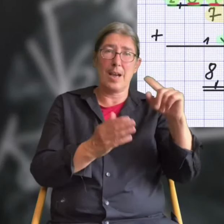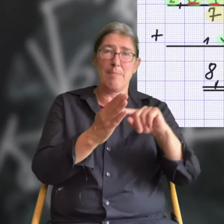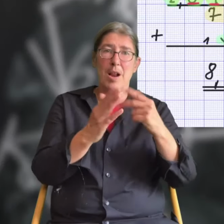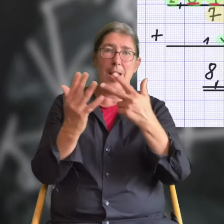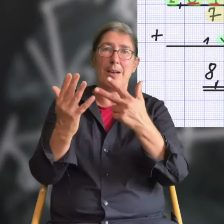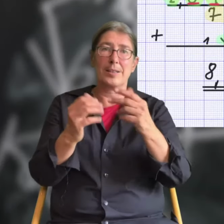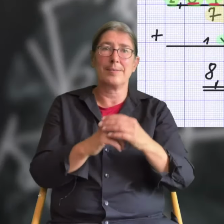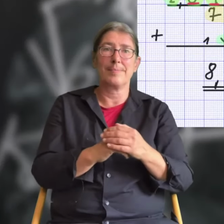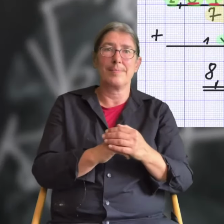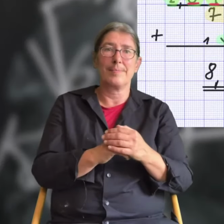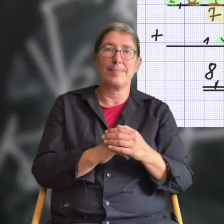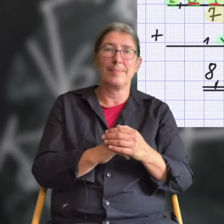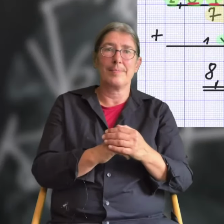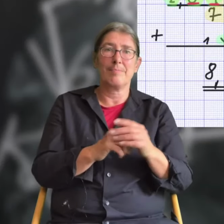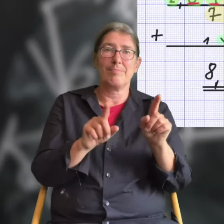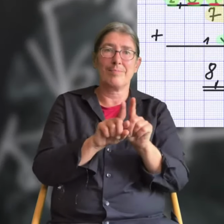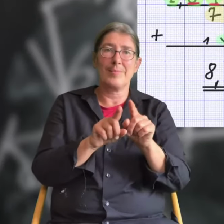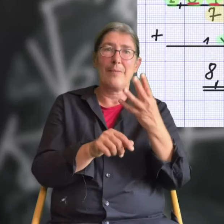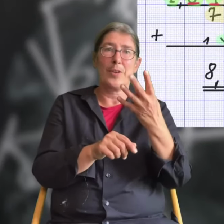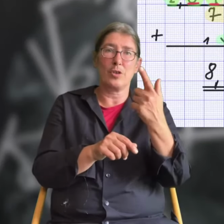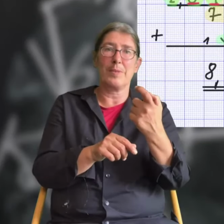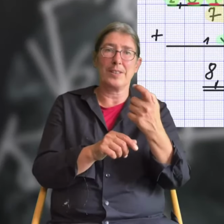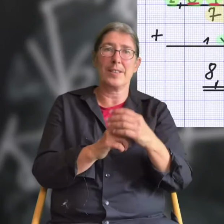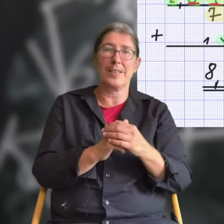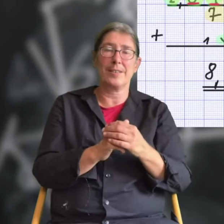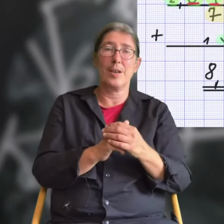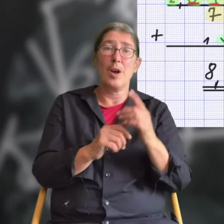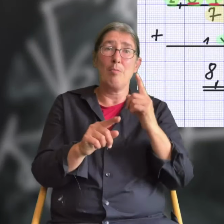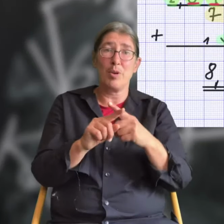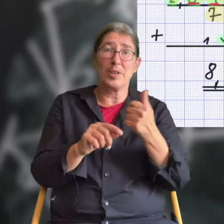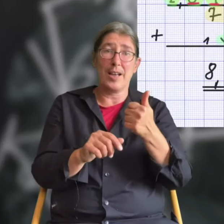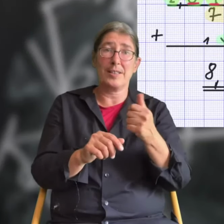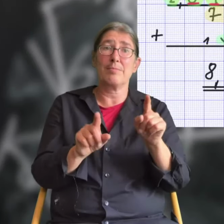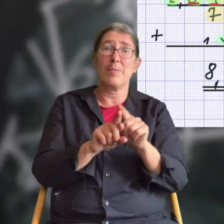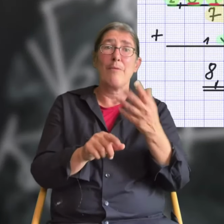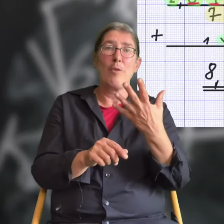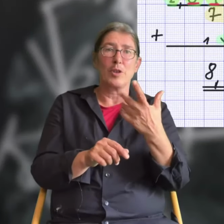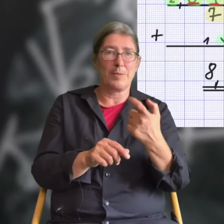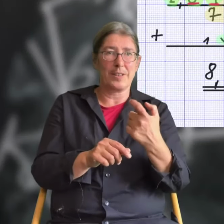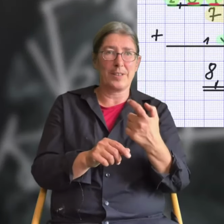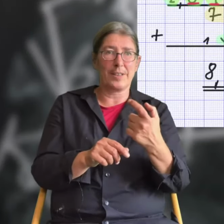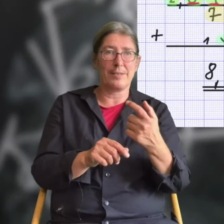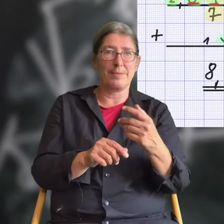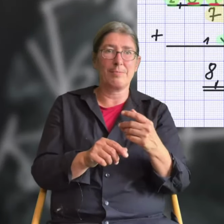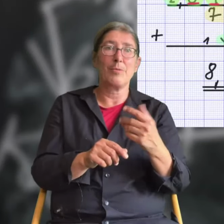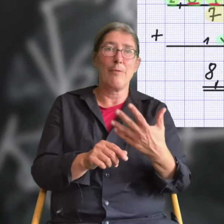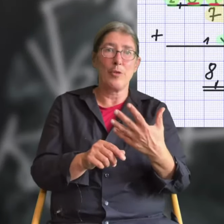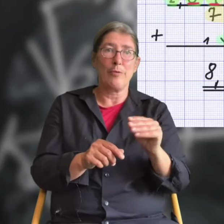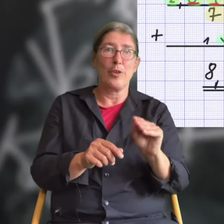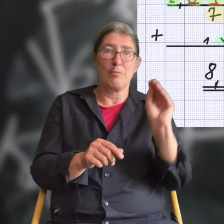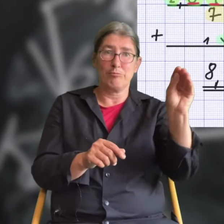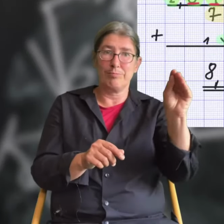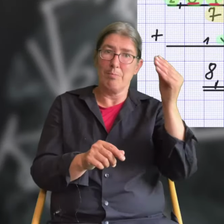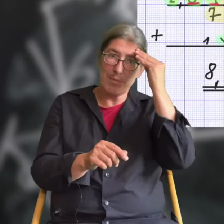3 mal 8 ist 24 plus der 1 sind 25. Jetzt merke ich mir